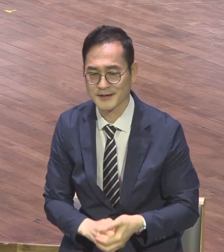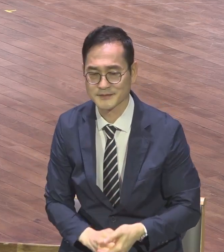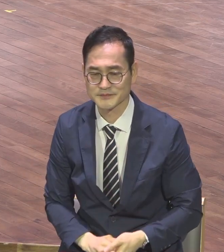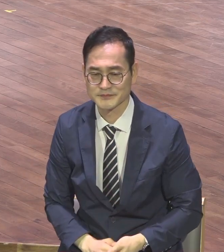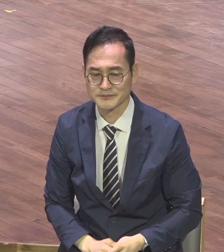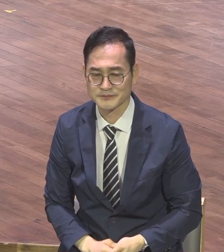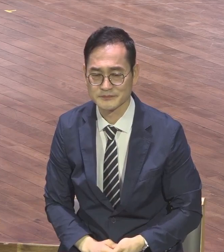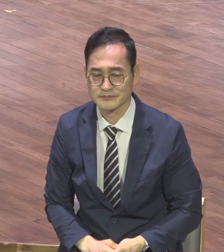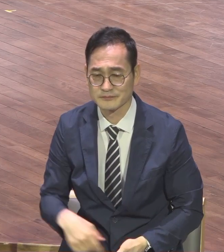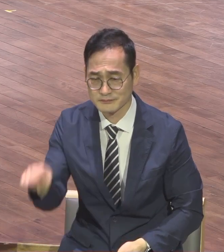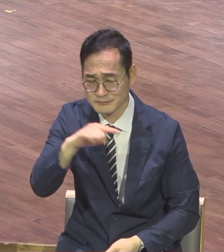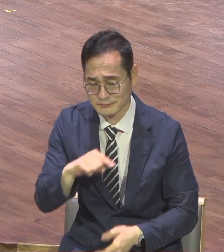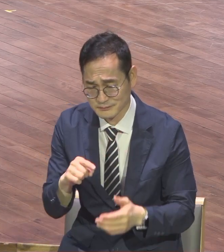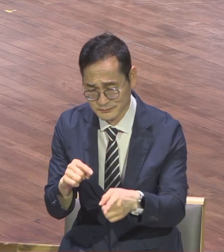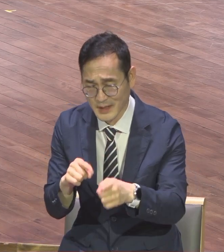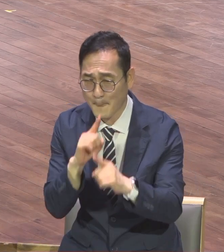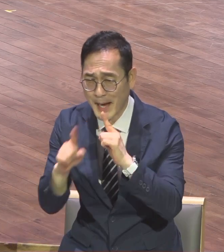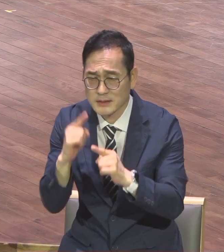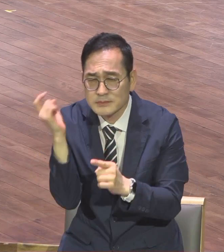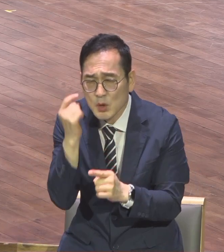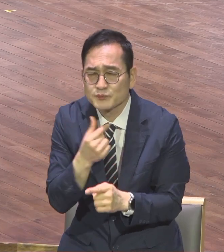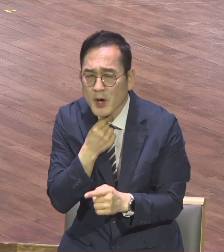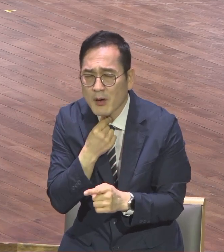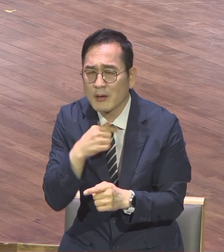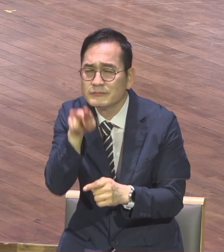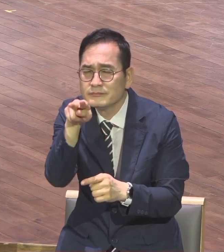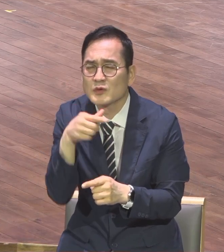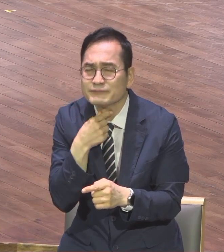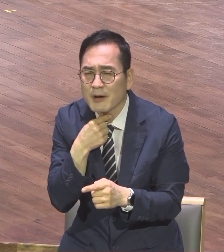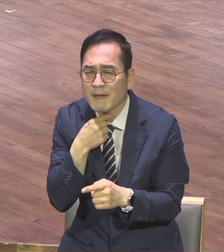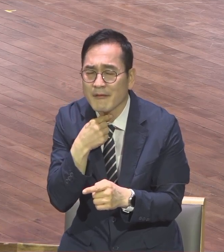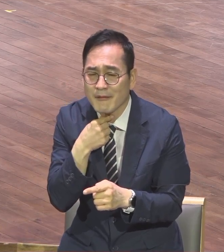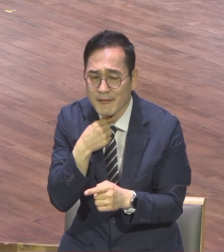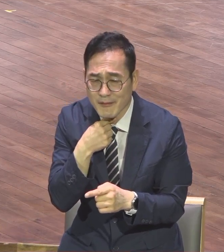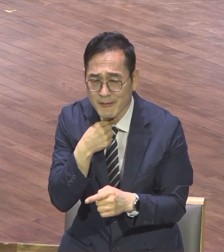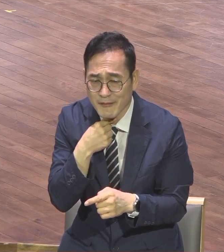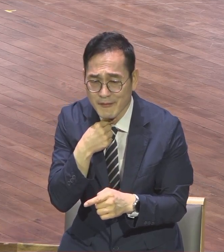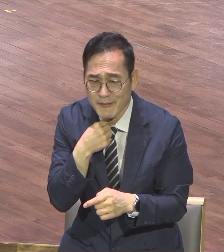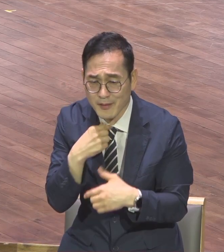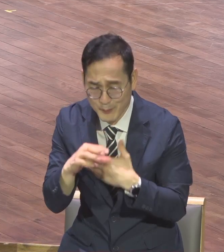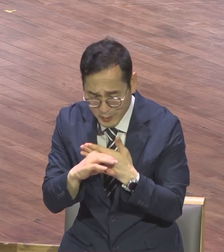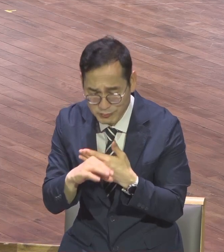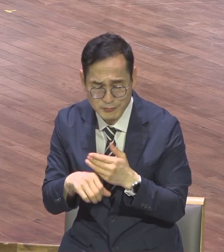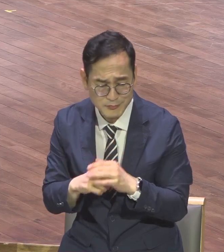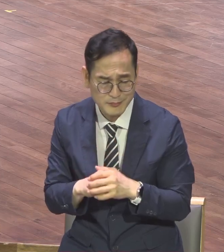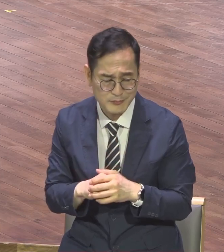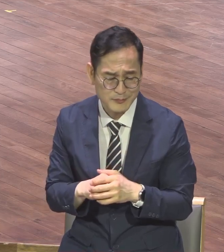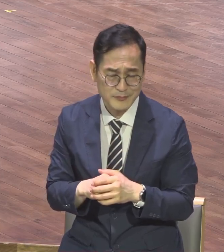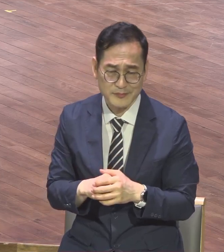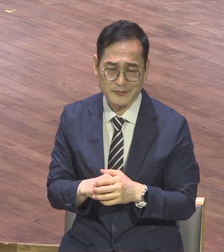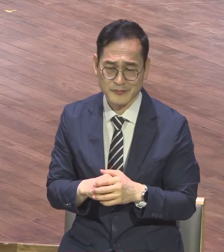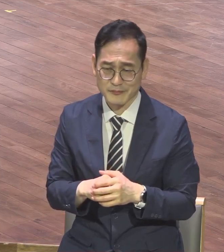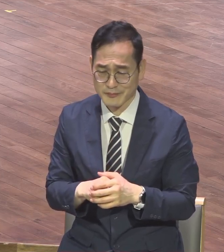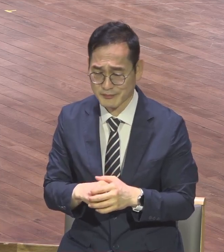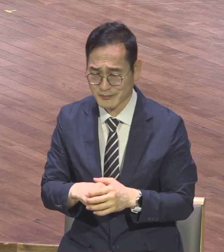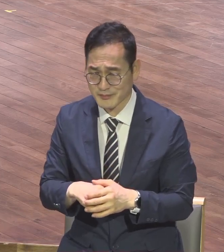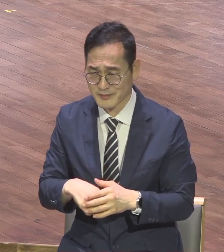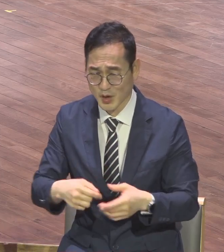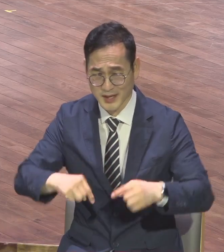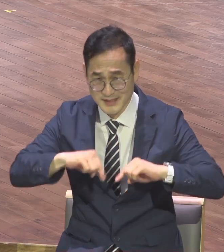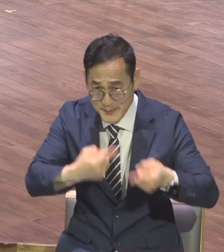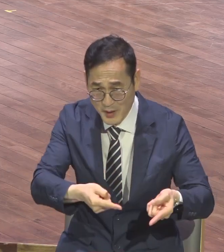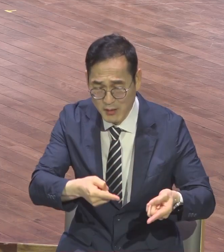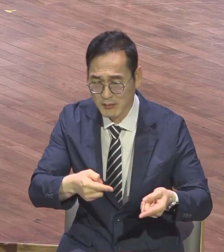듣고 싶으냐 안 듣고 싶으냐, 메시지 관심 없다 그러면 뭐 어떤 환경이 주어져도 아무 소용이고, 심지어